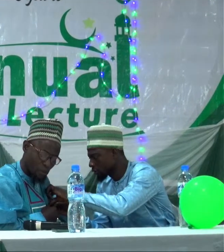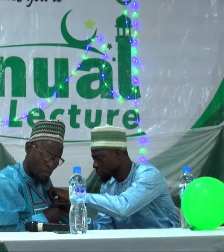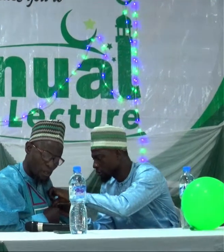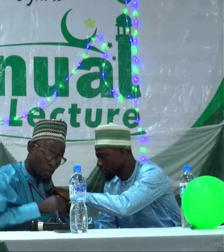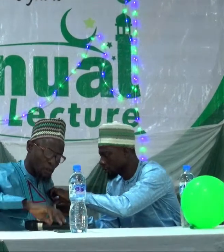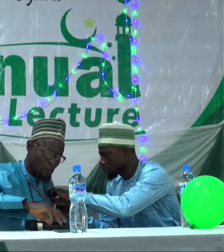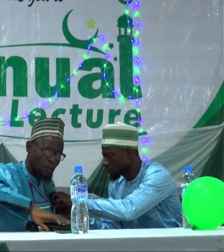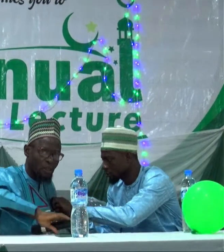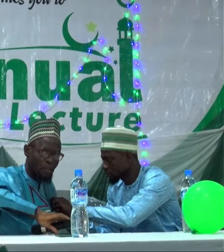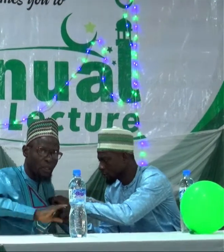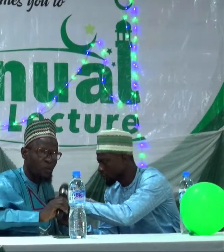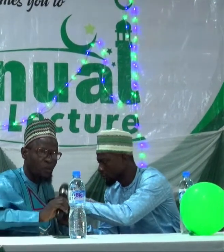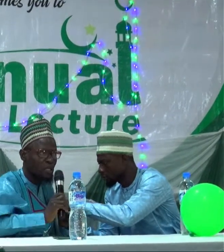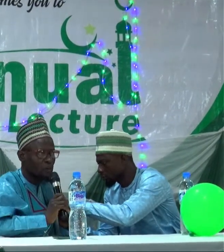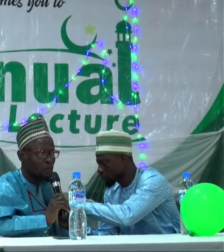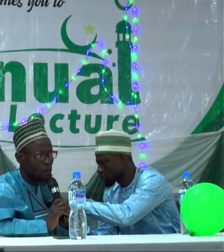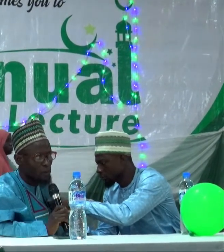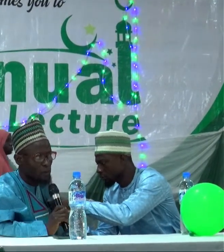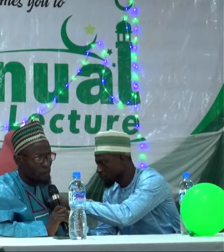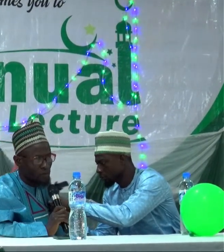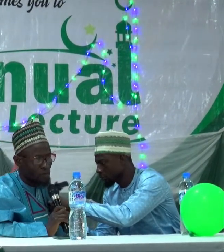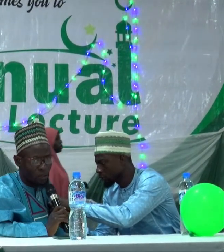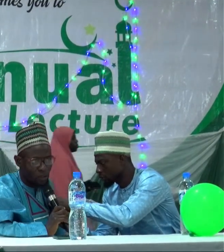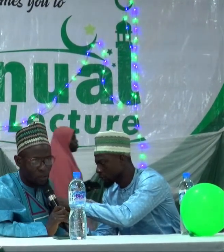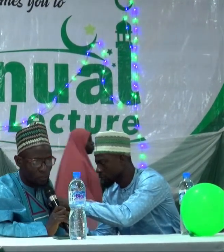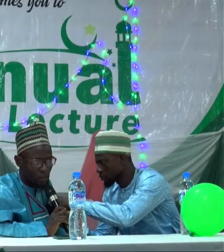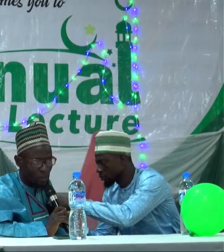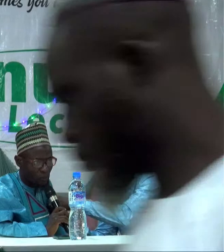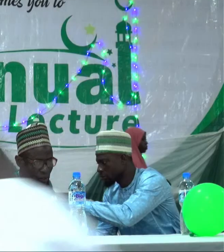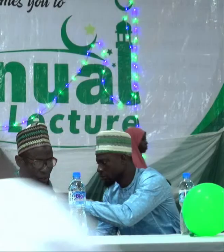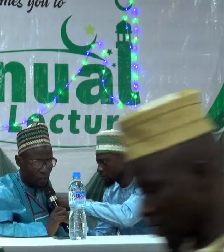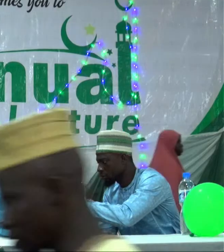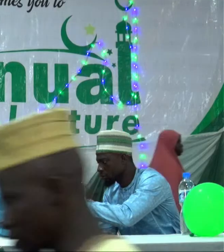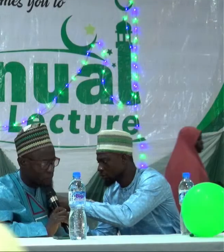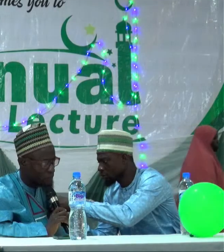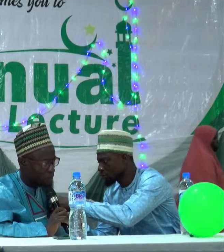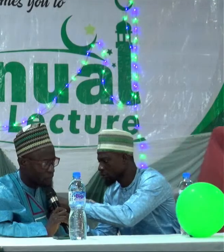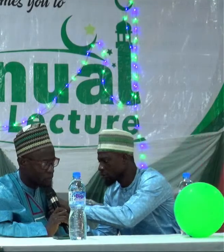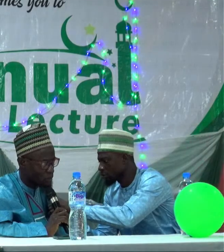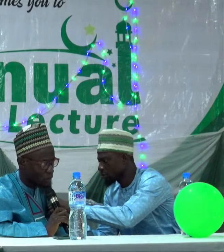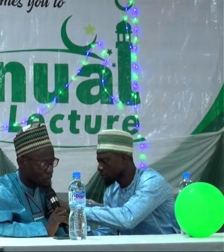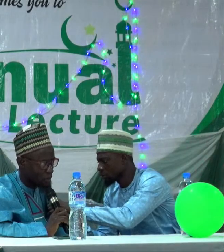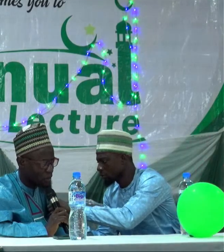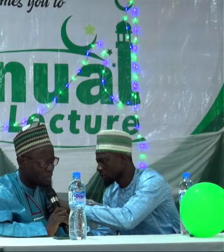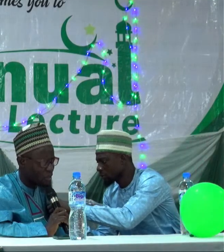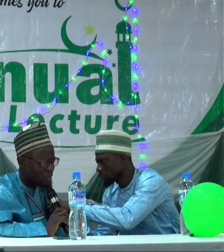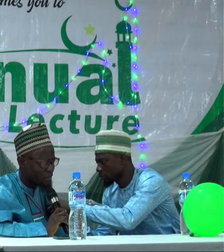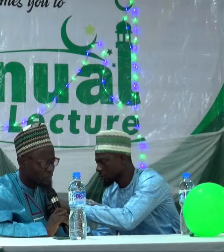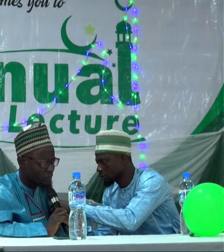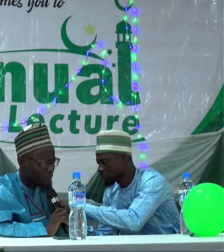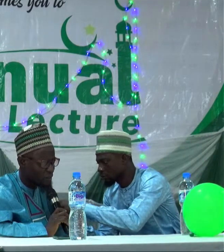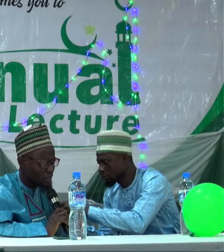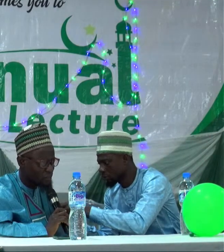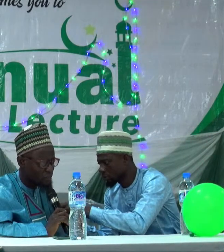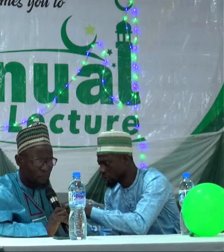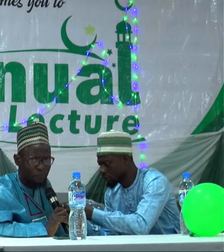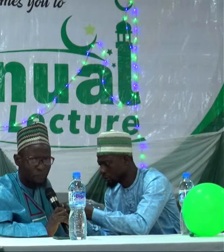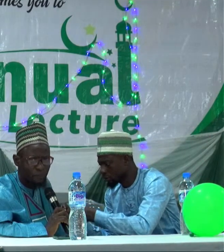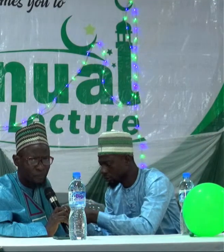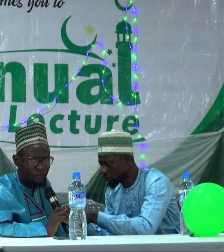Iná àtọ̀yìnà kankan fa fasẹ́lì lọ́wọ́. Iná ṣàní aka wíwọ̀n